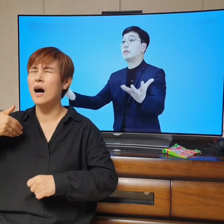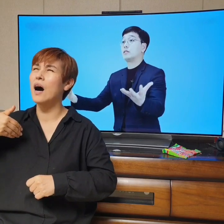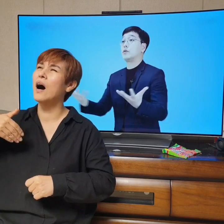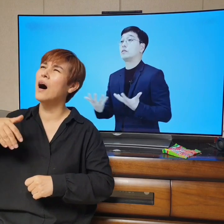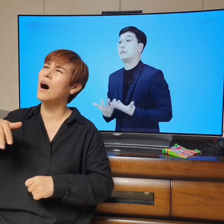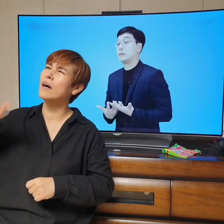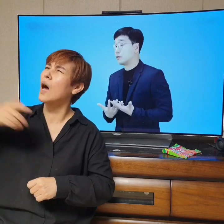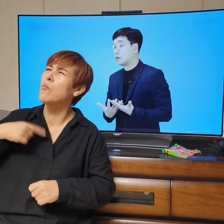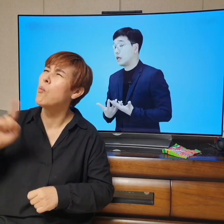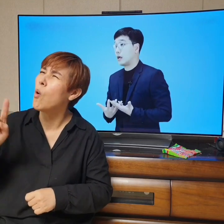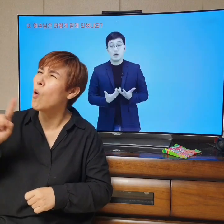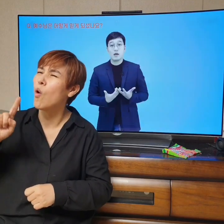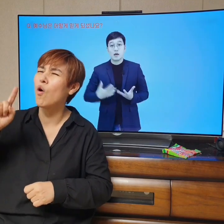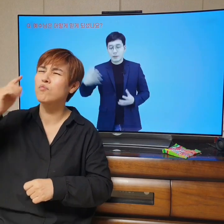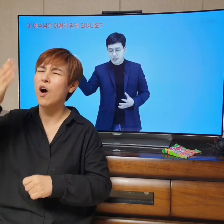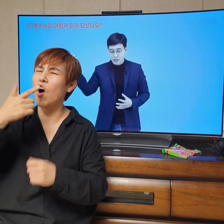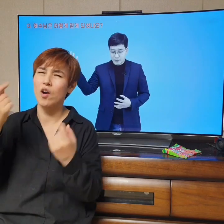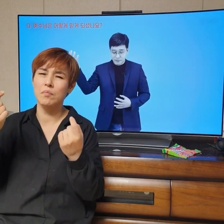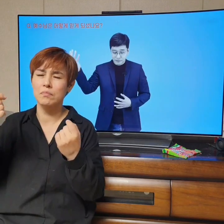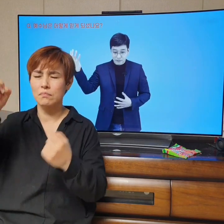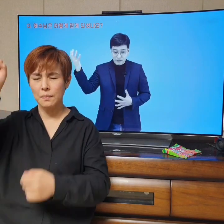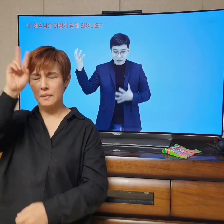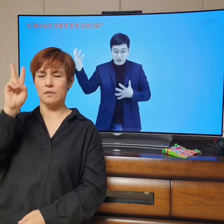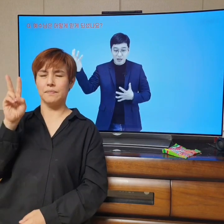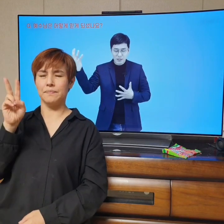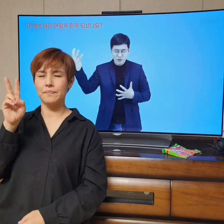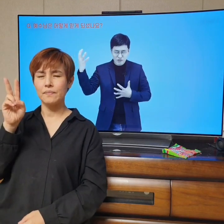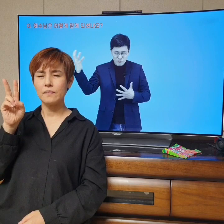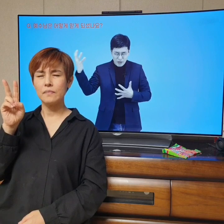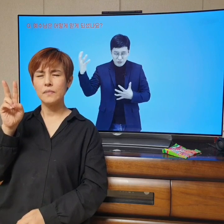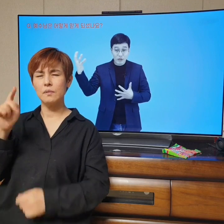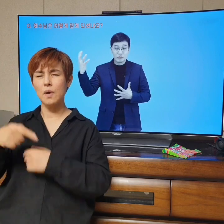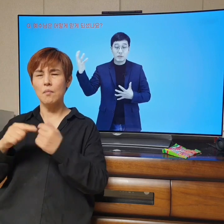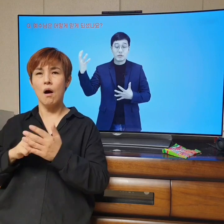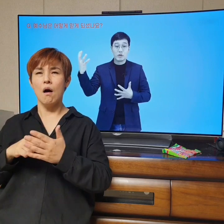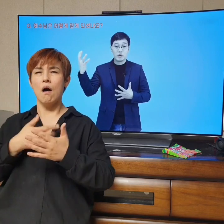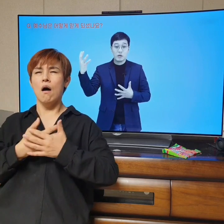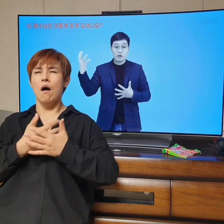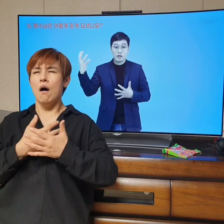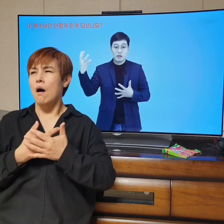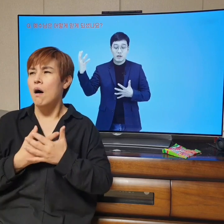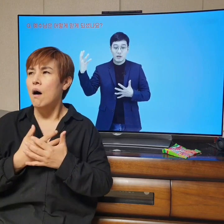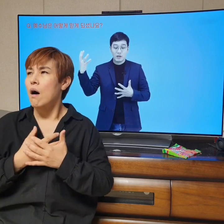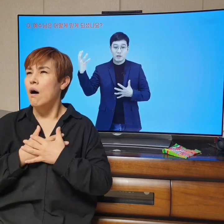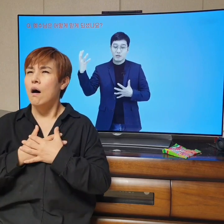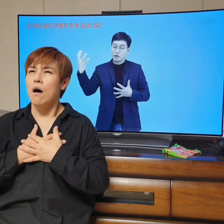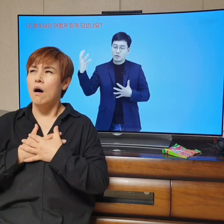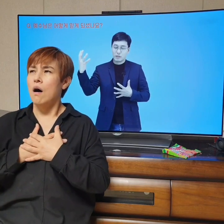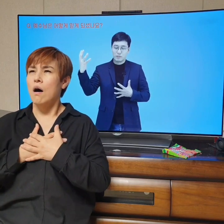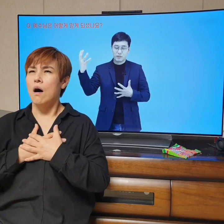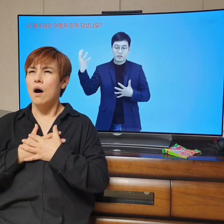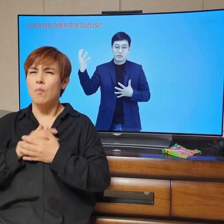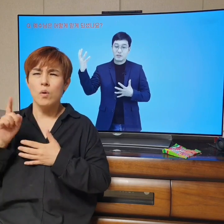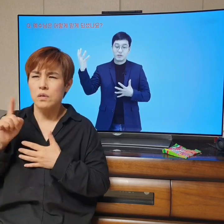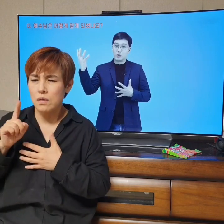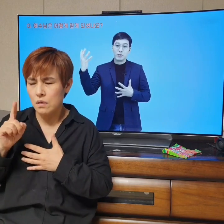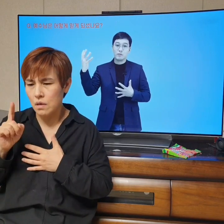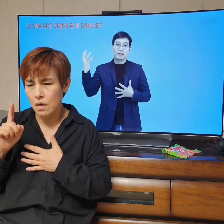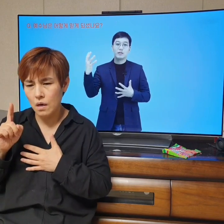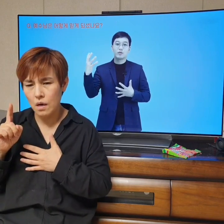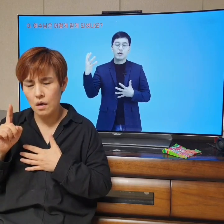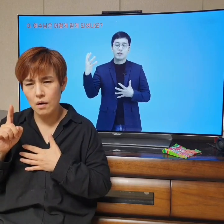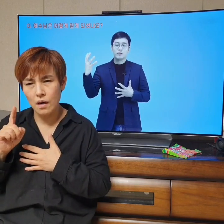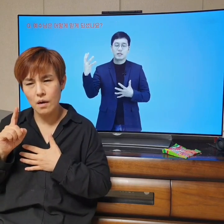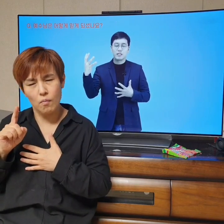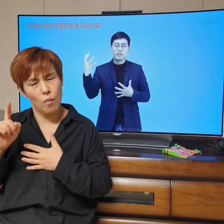대고 질문하는 것 같은 마음이 들었는데 갑자기 가슴이 쿵쾅쿵쾅 뛰면서 이게 어떻게 무슨